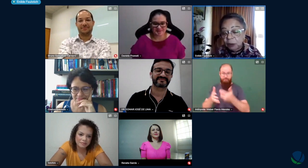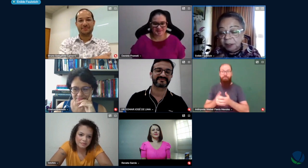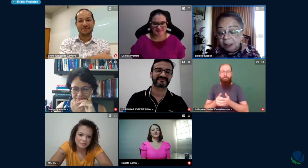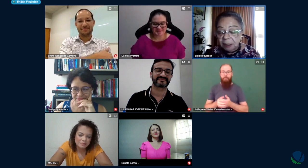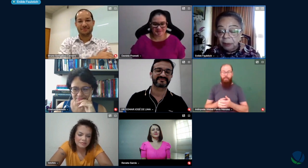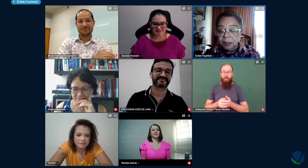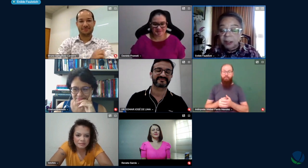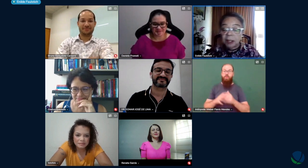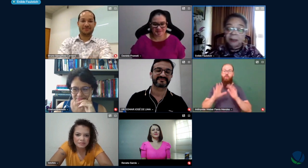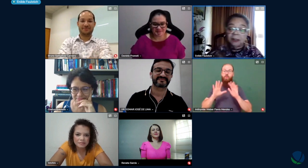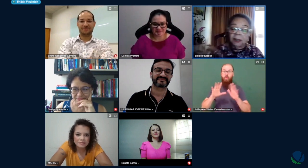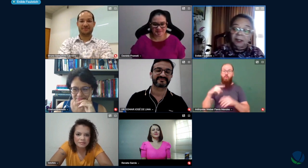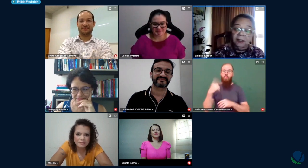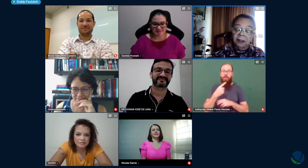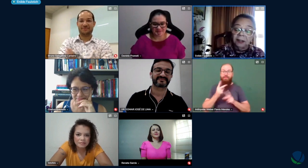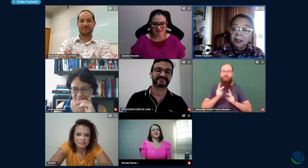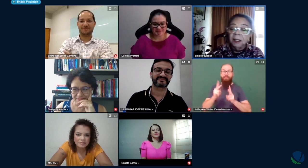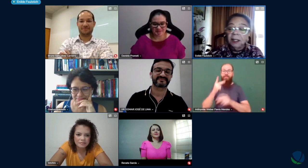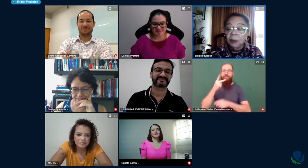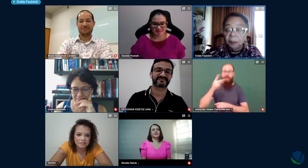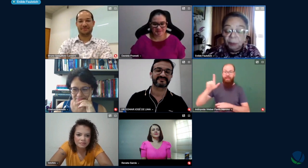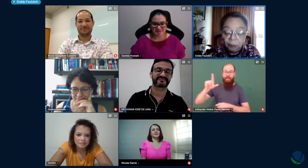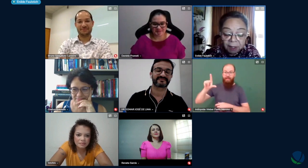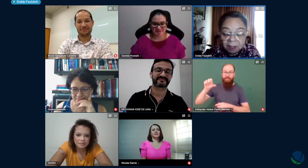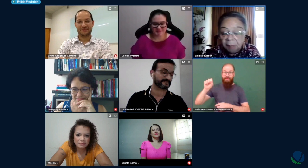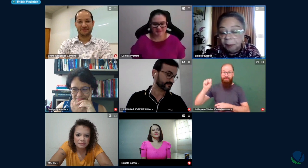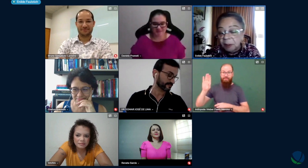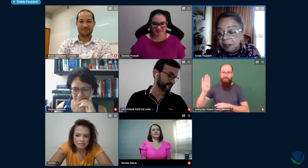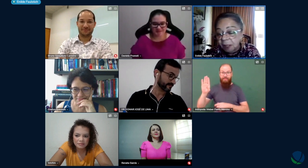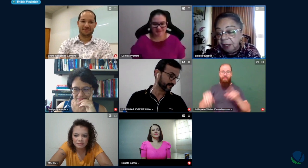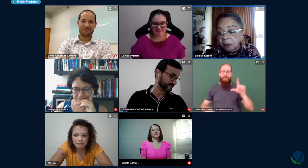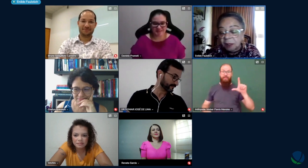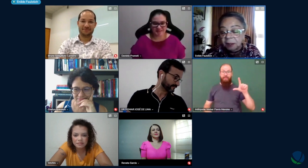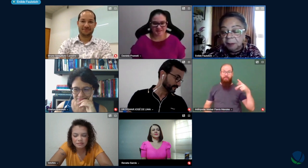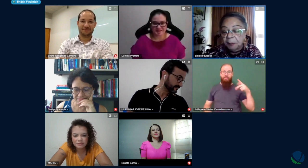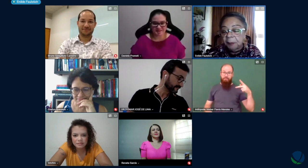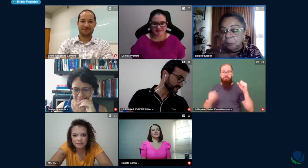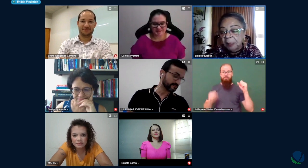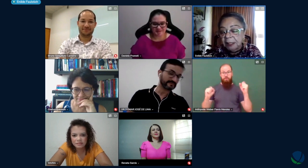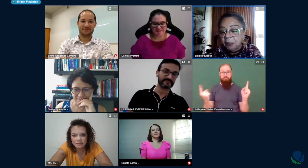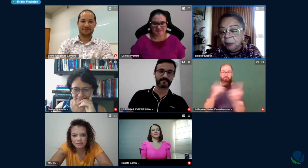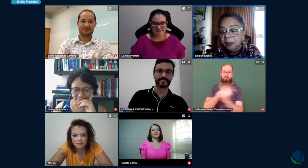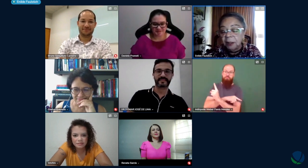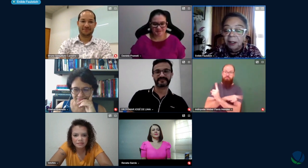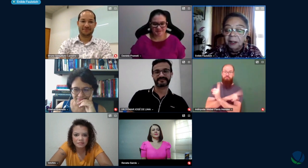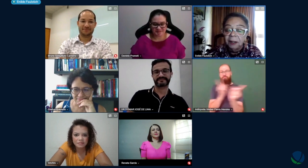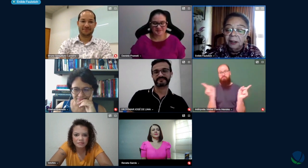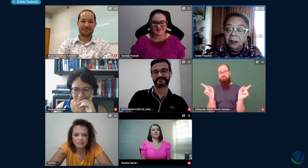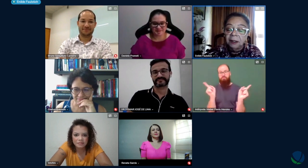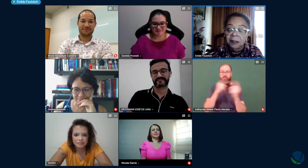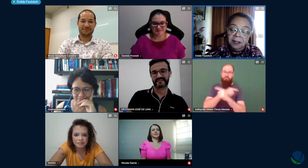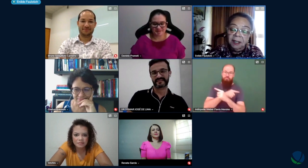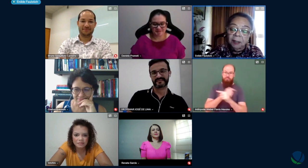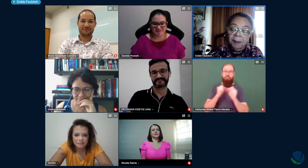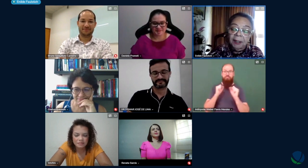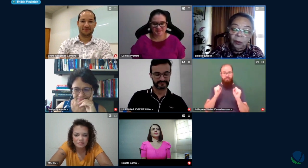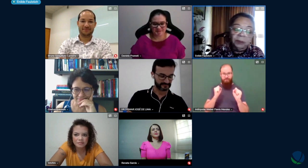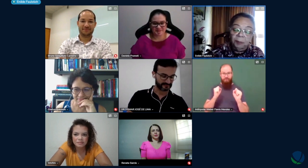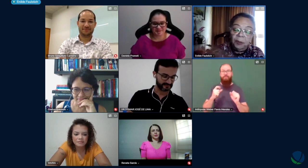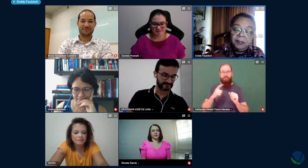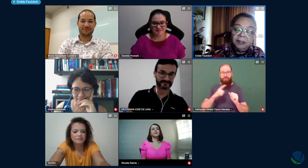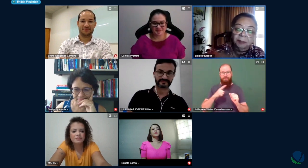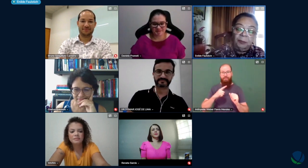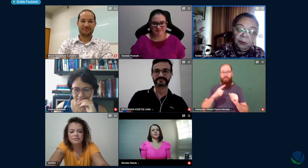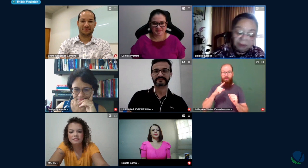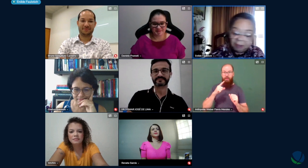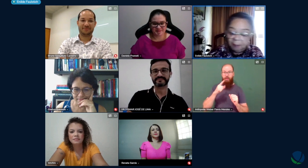gente fala sobre isso, língua de sinais brasileira e língua portuguesa, ele pode ser reverso, entra por uma língua aí, e tem a saída pela outra,